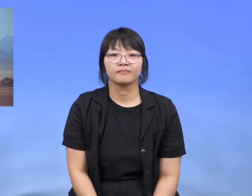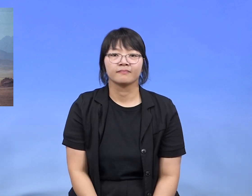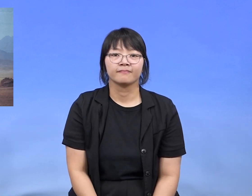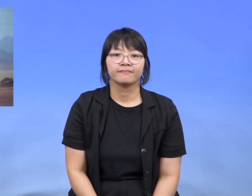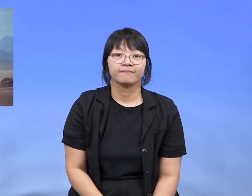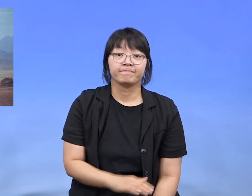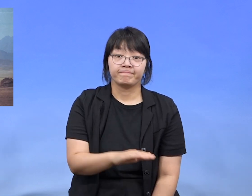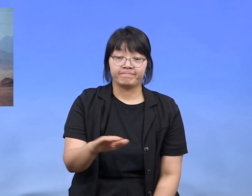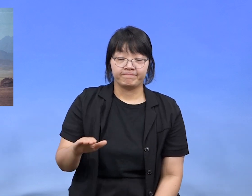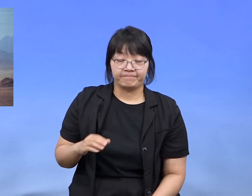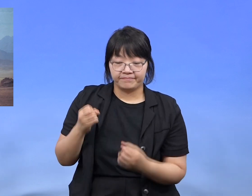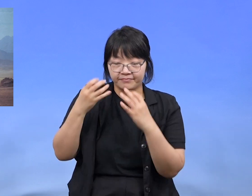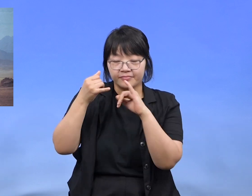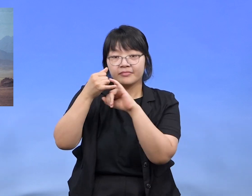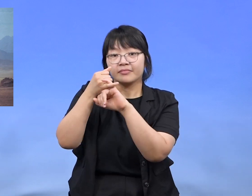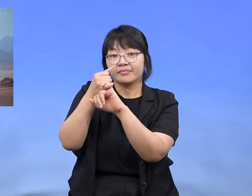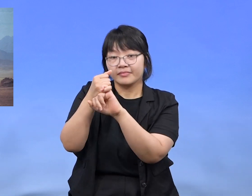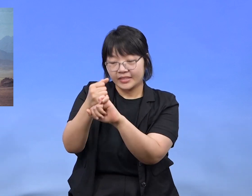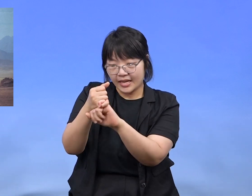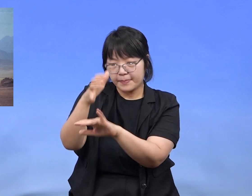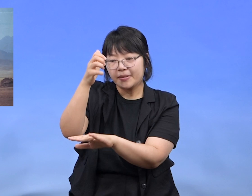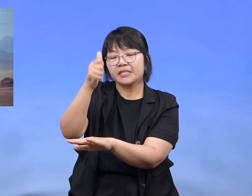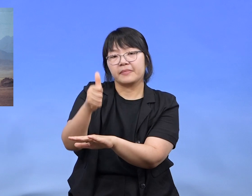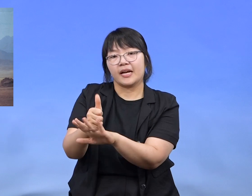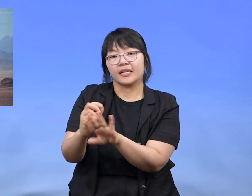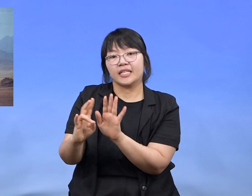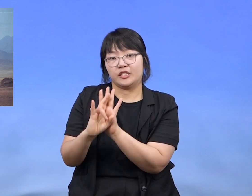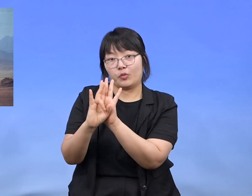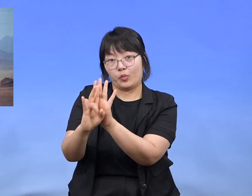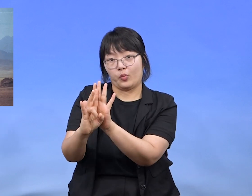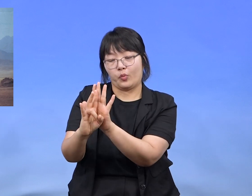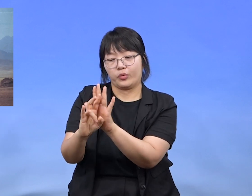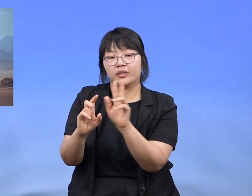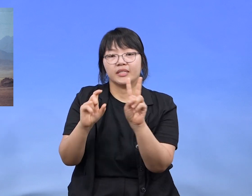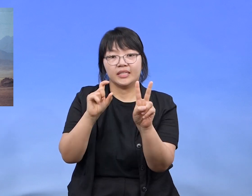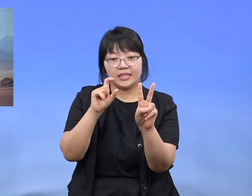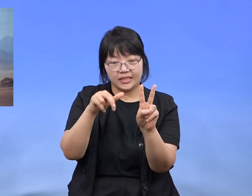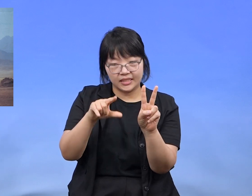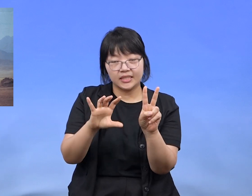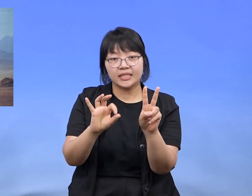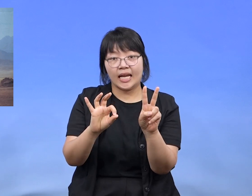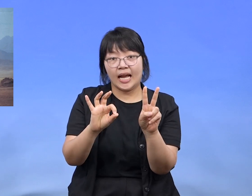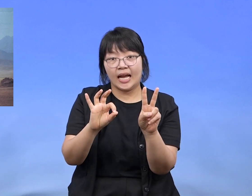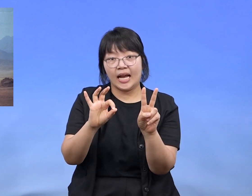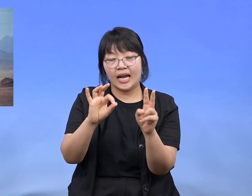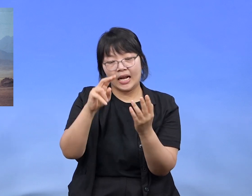우리가 신약 성경의 마지막 책을 계시록이라고 그러죠. 요한계시록 2장에 보시면요,